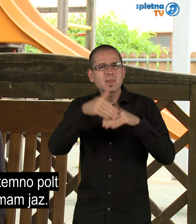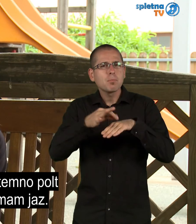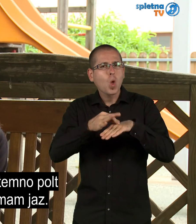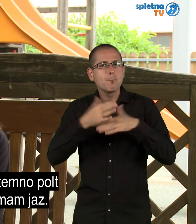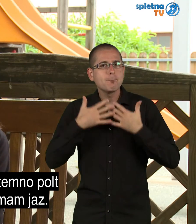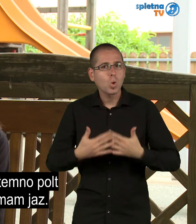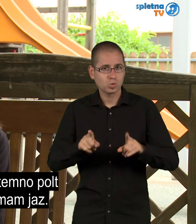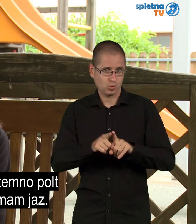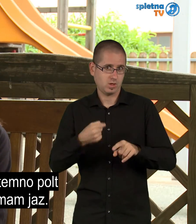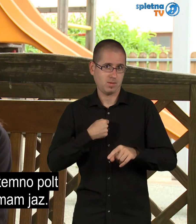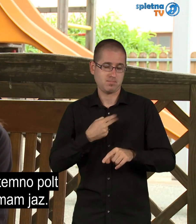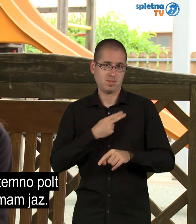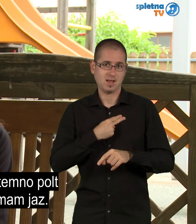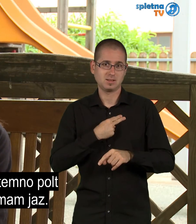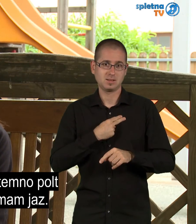polt, tako kot jo imam jaz.